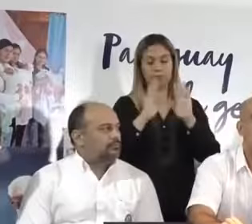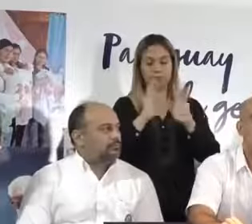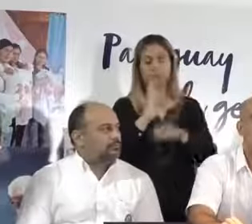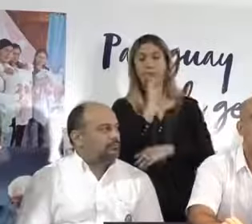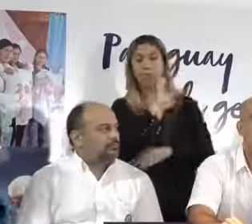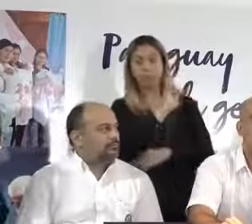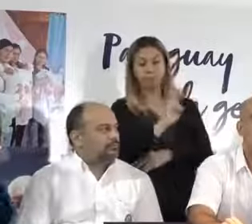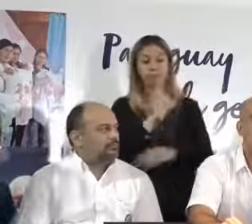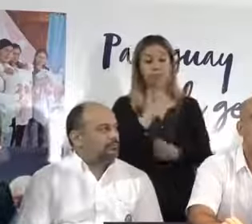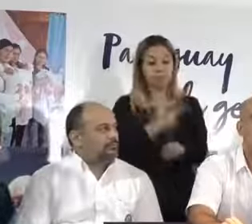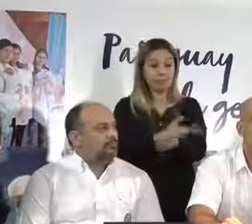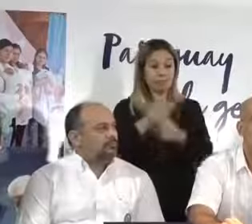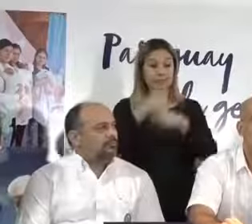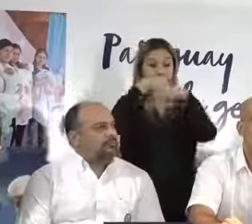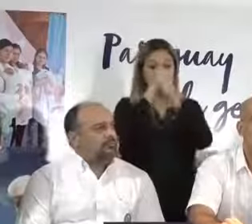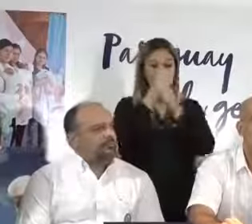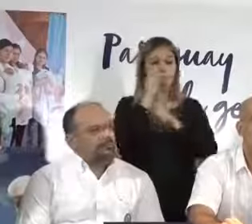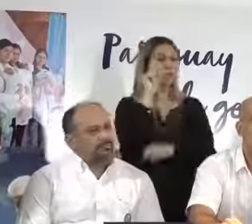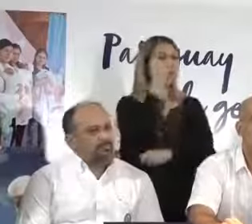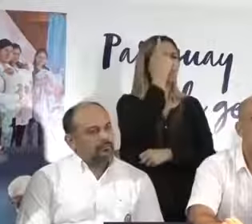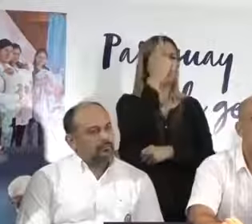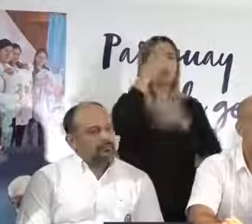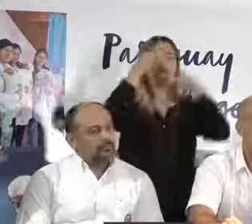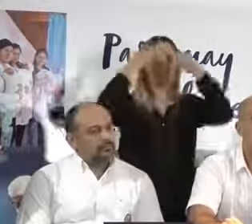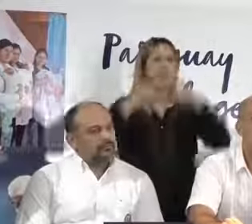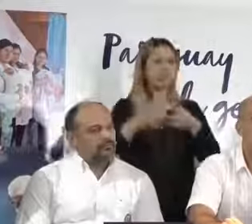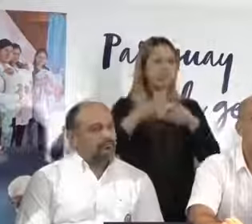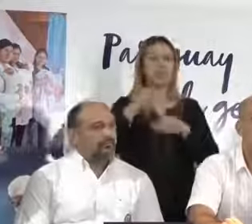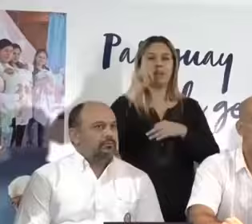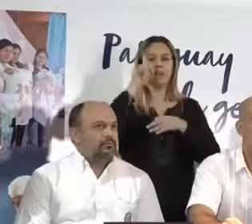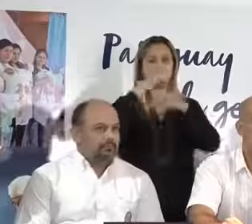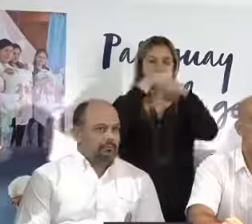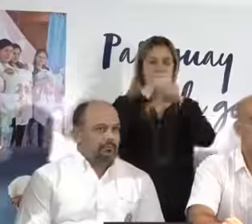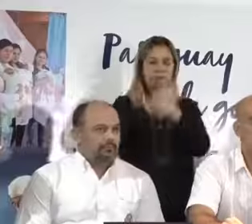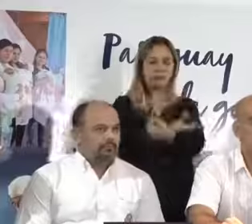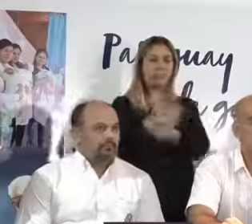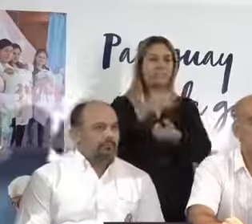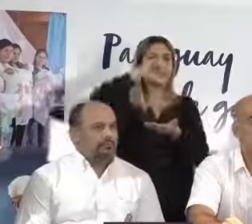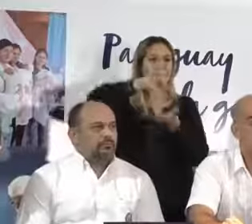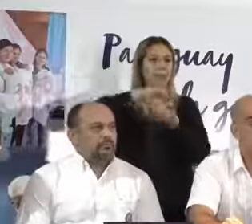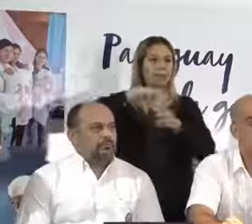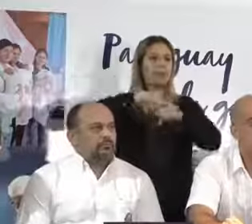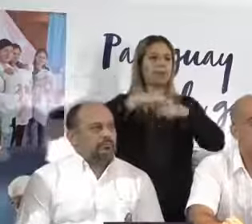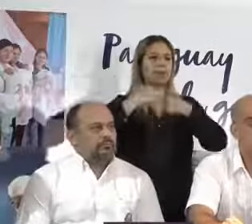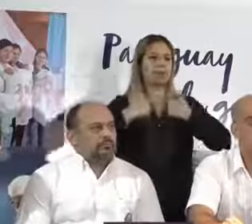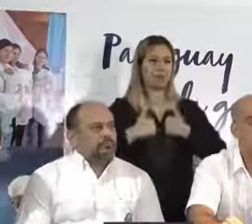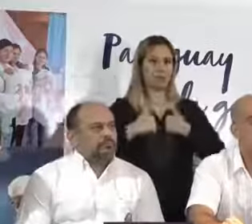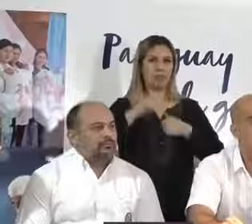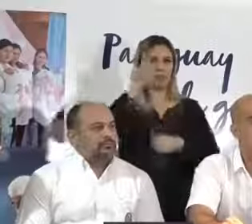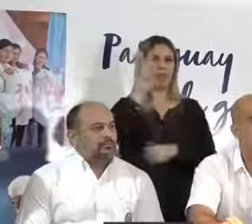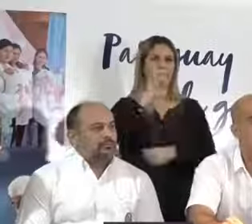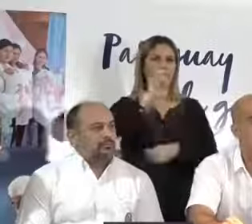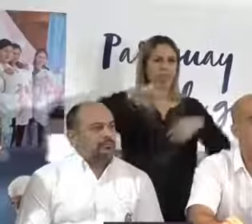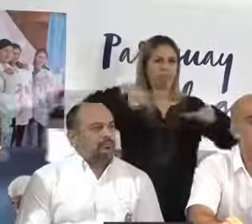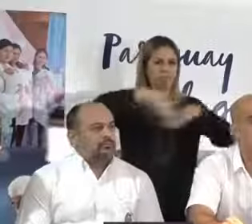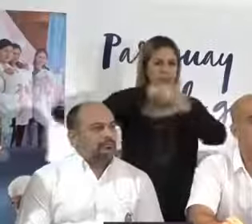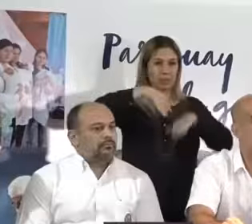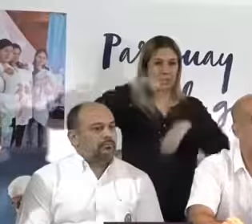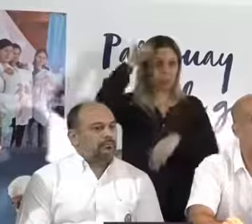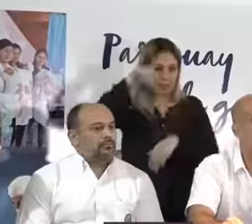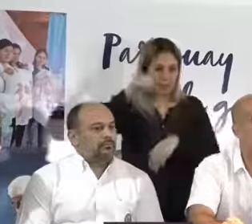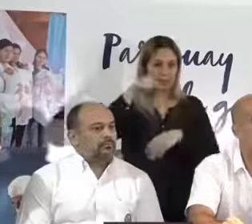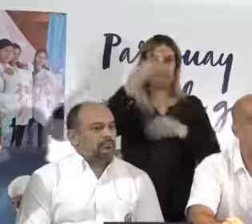tiene validación en el país es el Laboratorio Central del Ministerio de Salud Pública. Así que cualquier estudio que se haga en cualquier